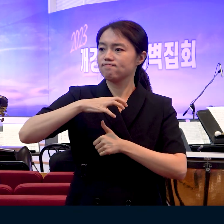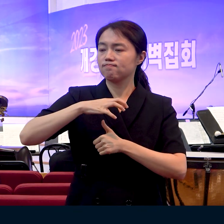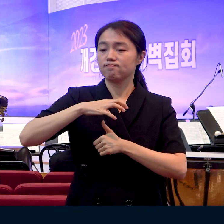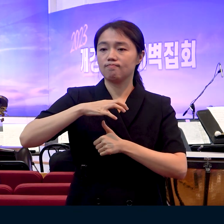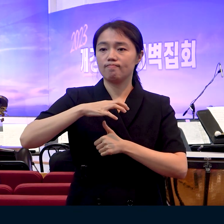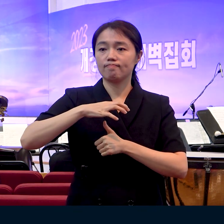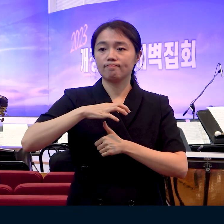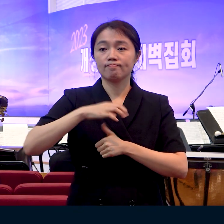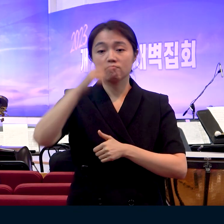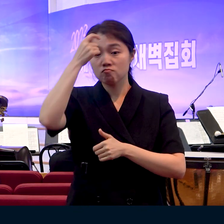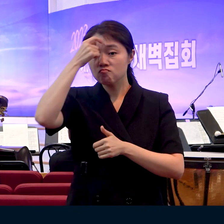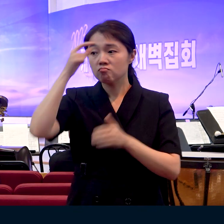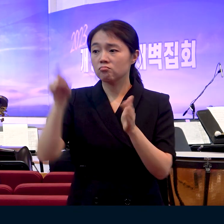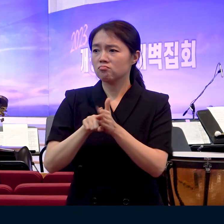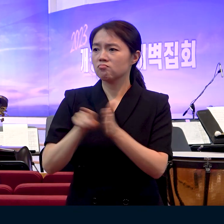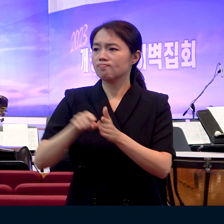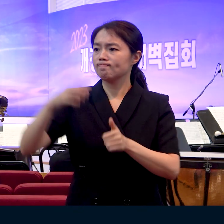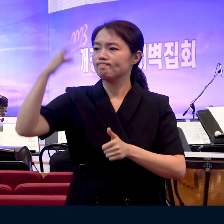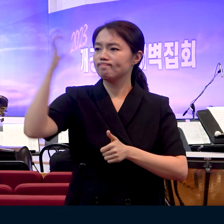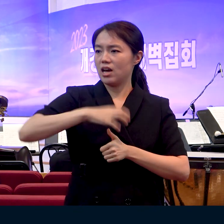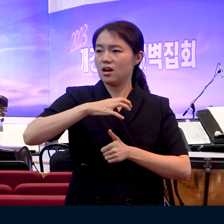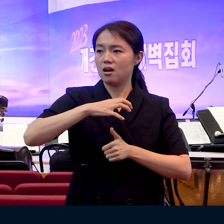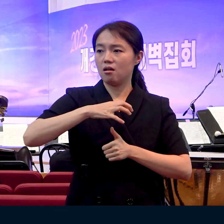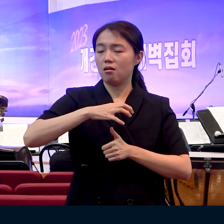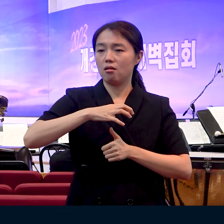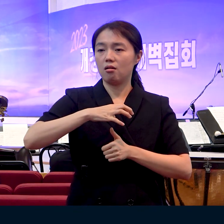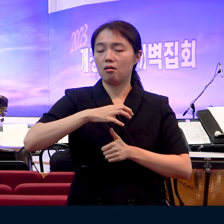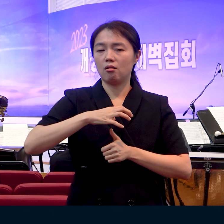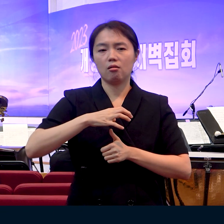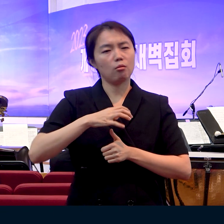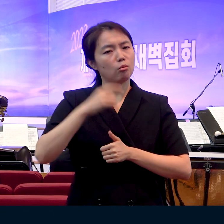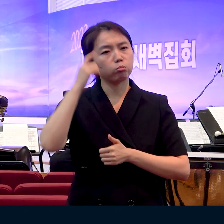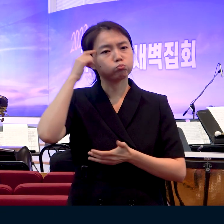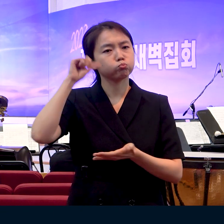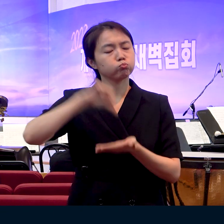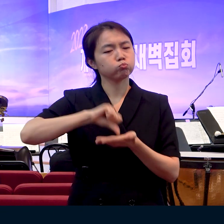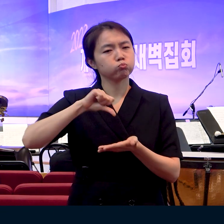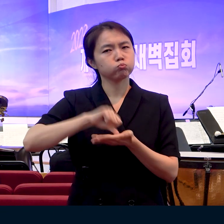기독교에 갇혀버린 거예요. 이런 말도 안 되는 일이 났거든요.